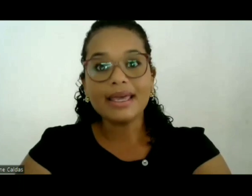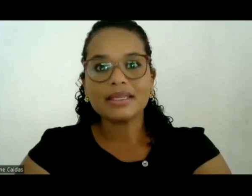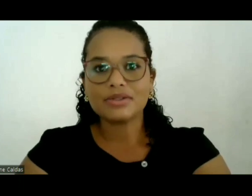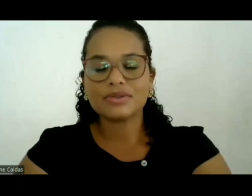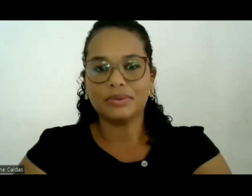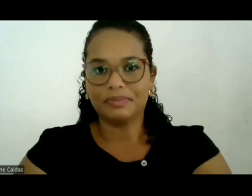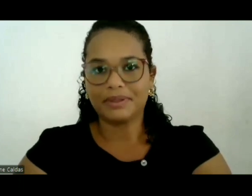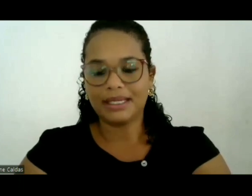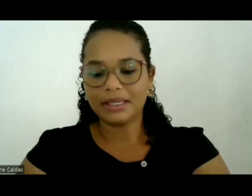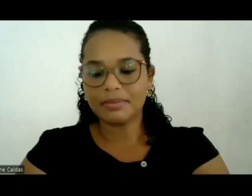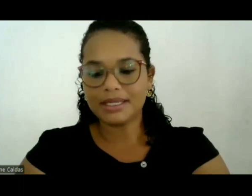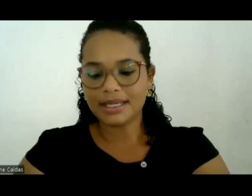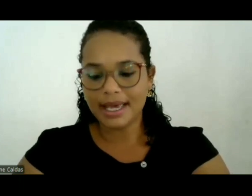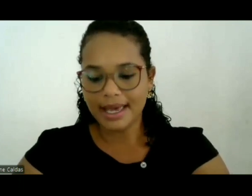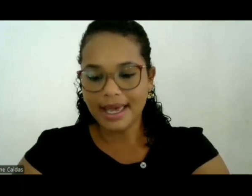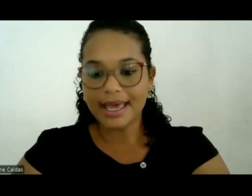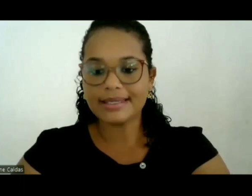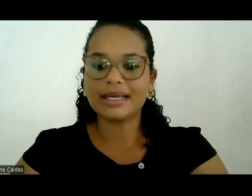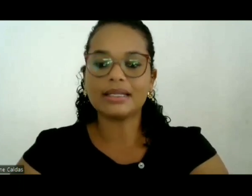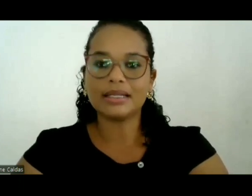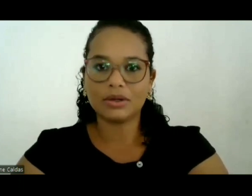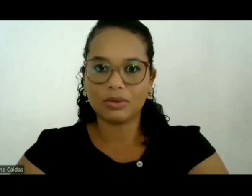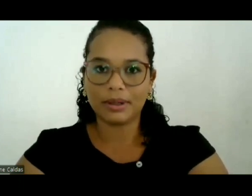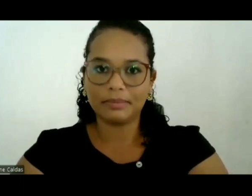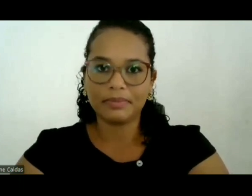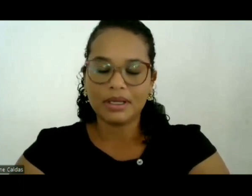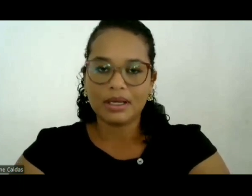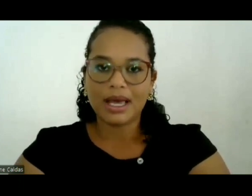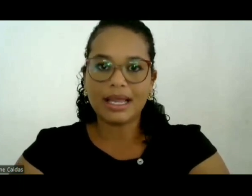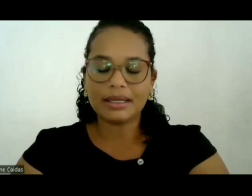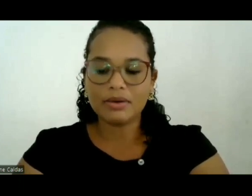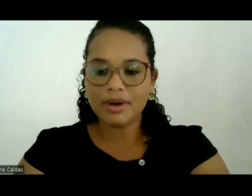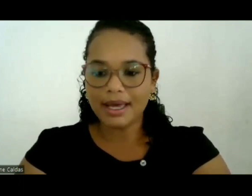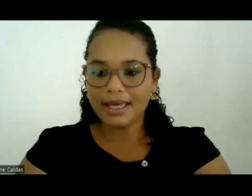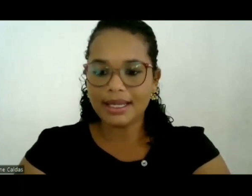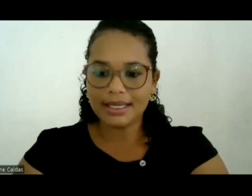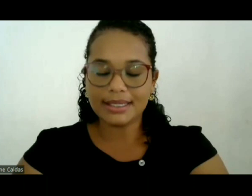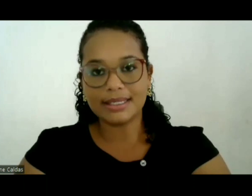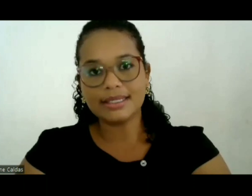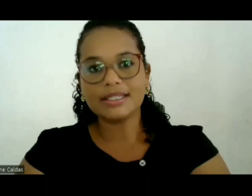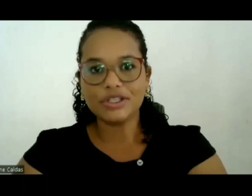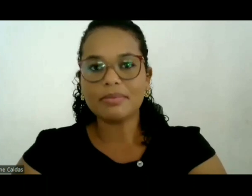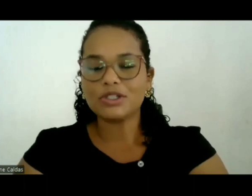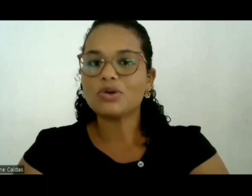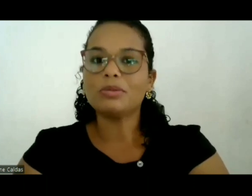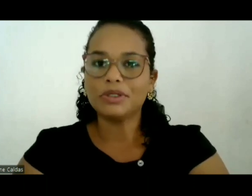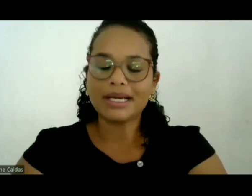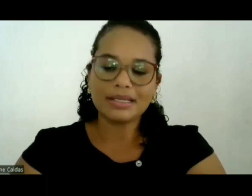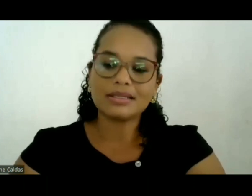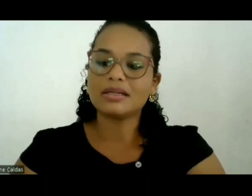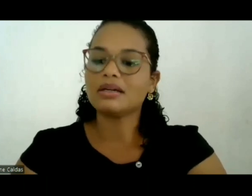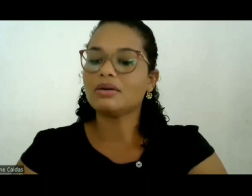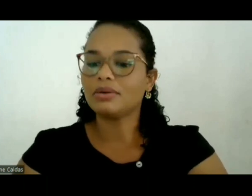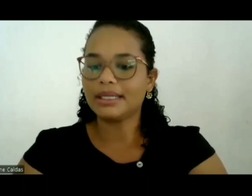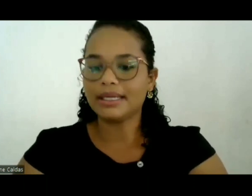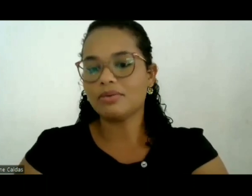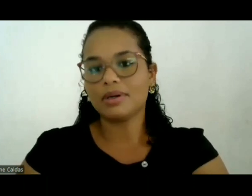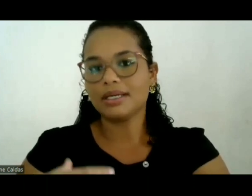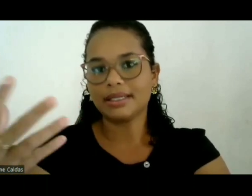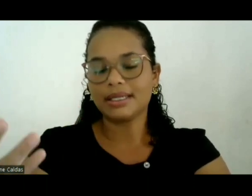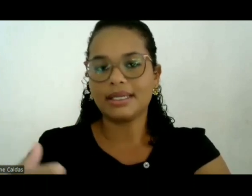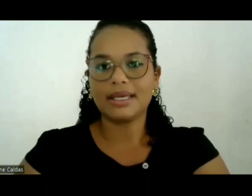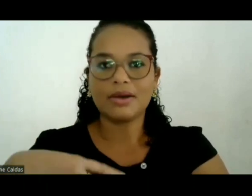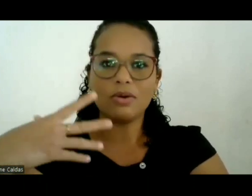ela é isso. A Libras é essa língua. A língua, ele é esse sistema de comunicação,